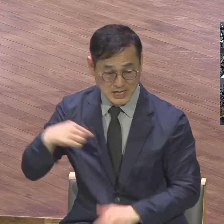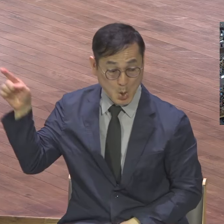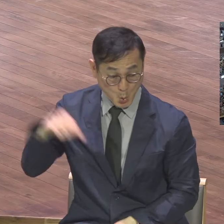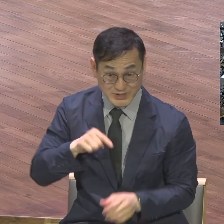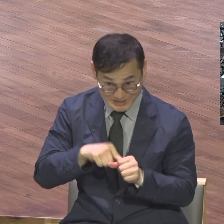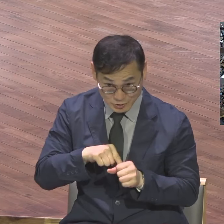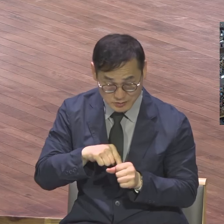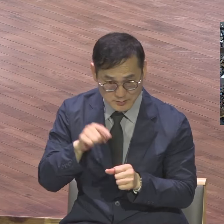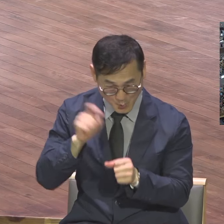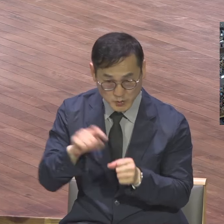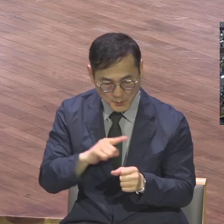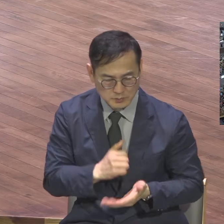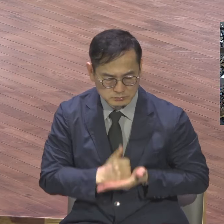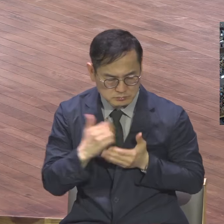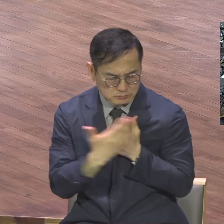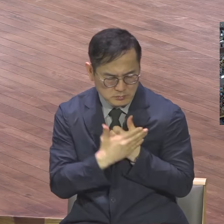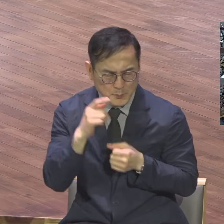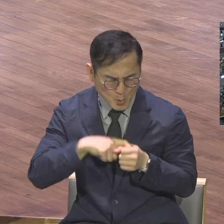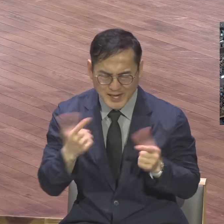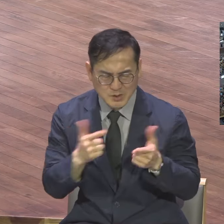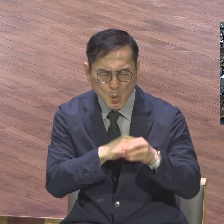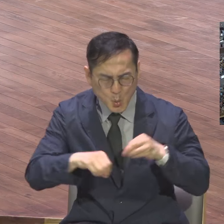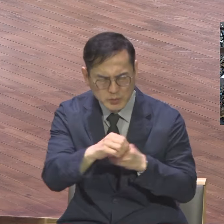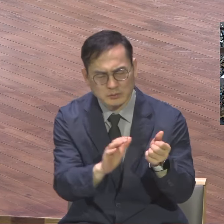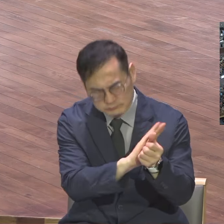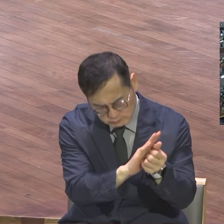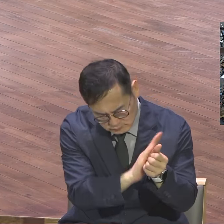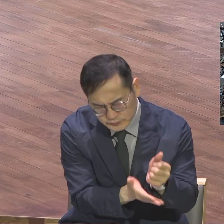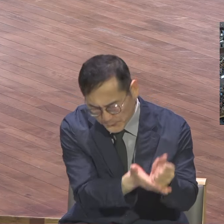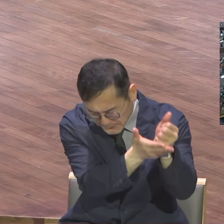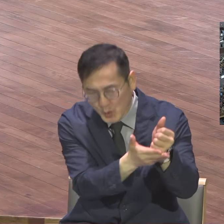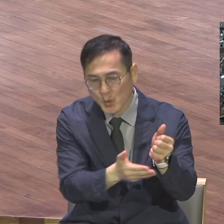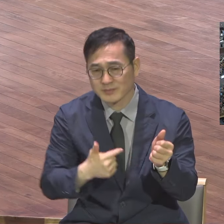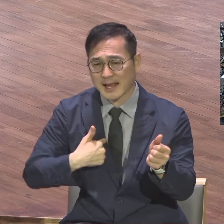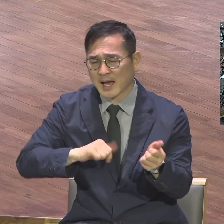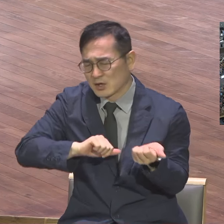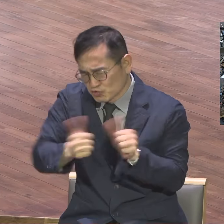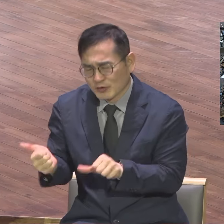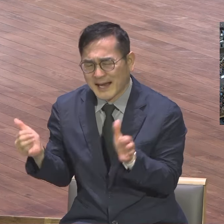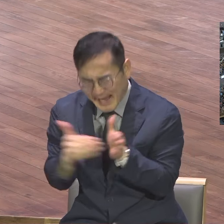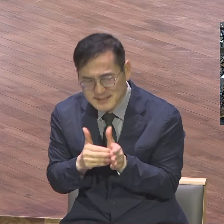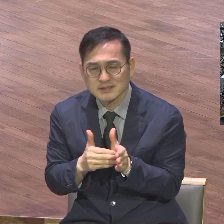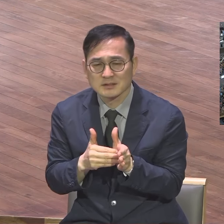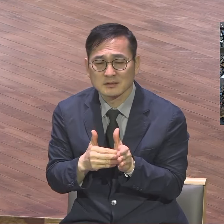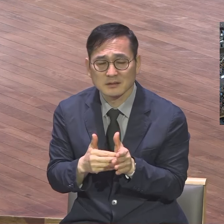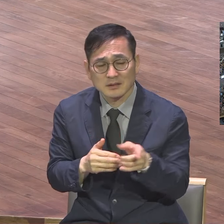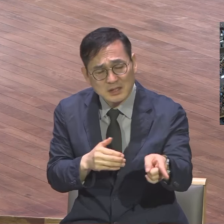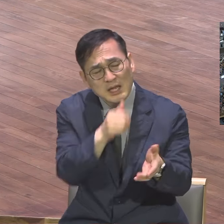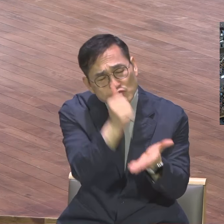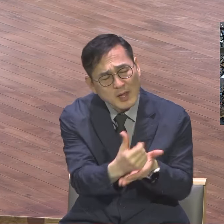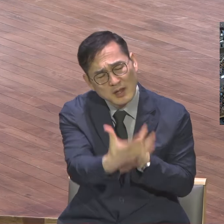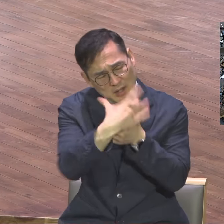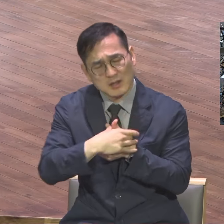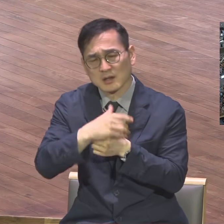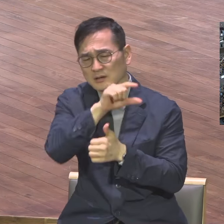섬김을 받으려 함이 아니라 도리어 섬기려 하고 자기 목숨을 많은 사람의 대속물로 주려